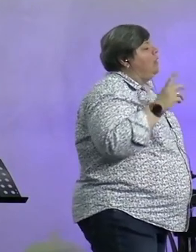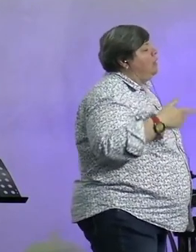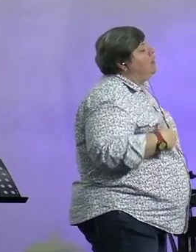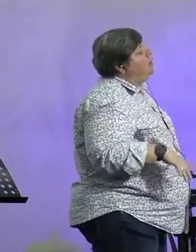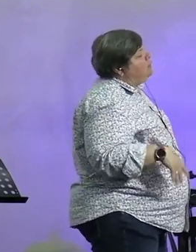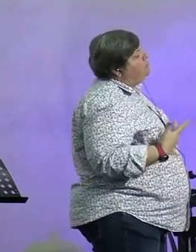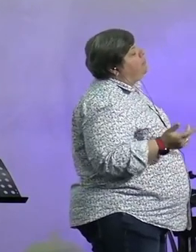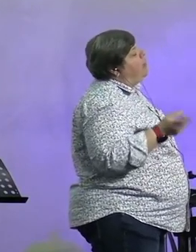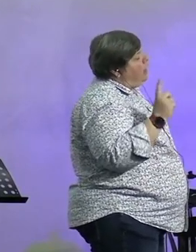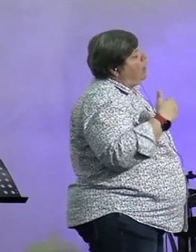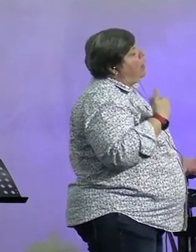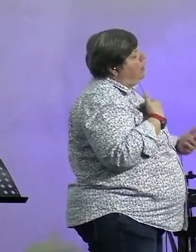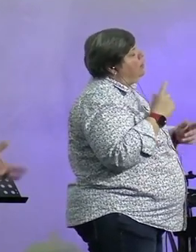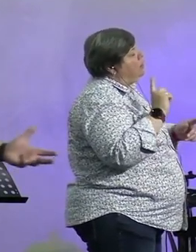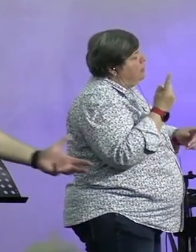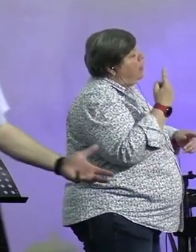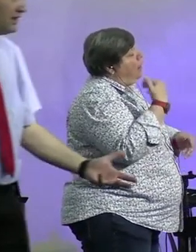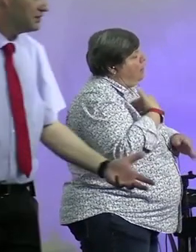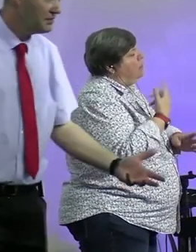nog 'n dag gegee.